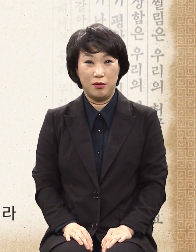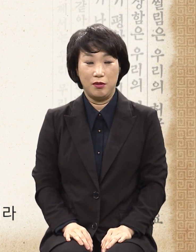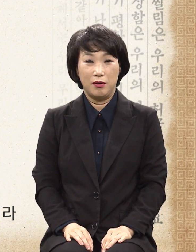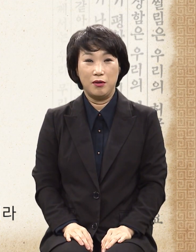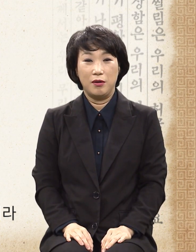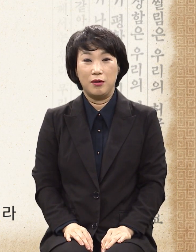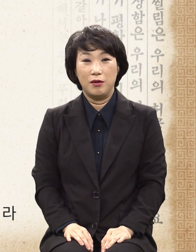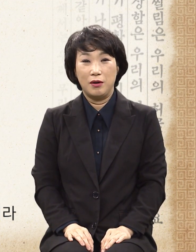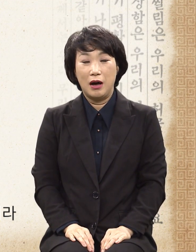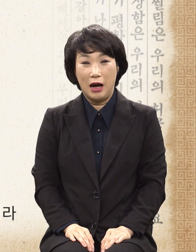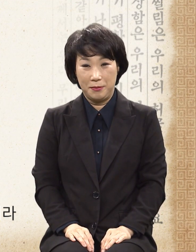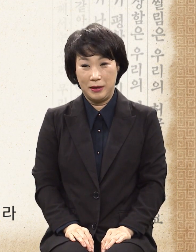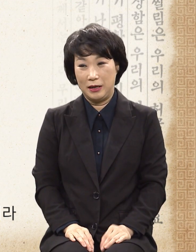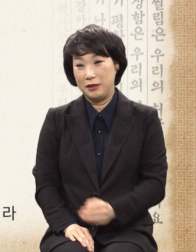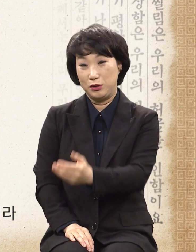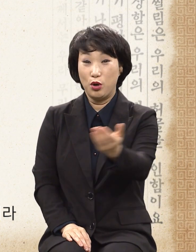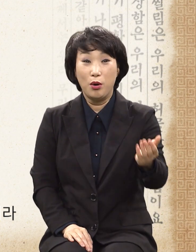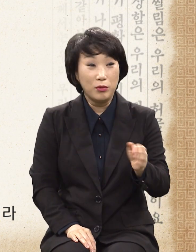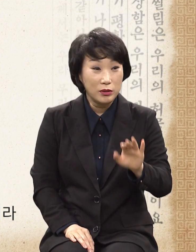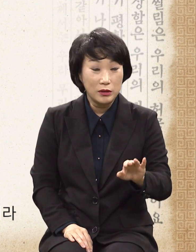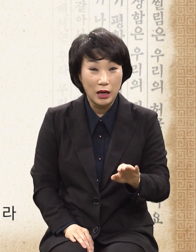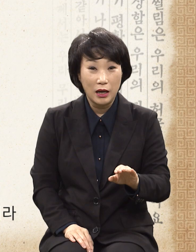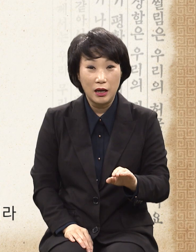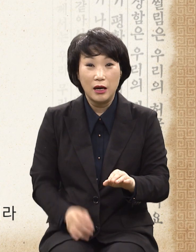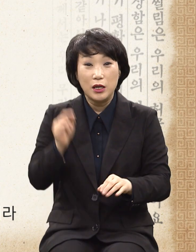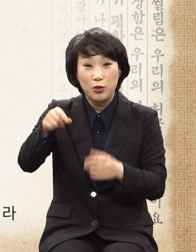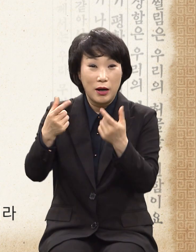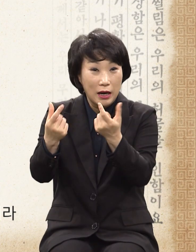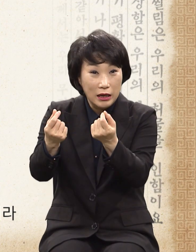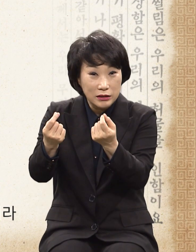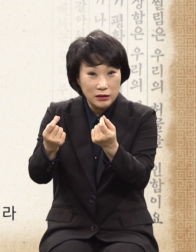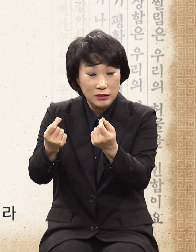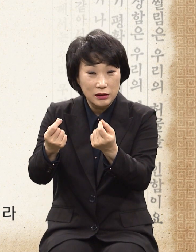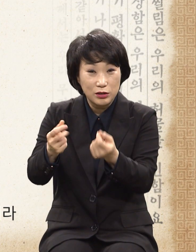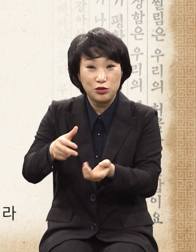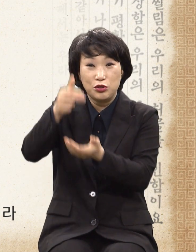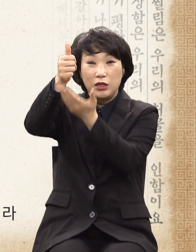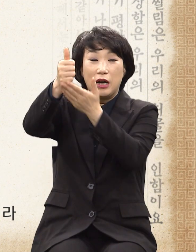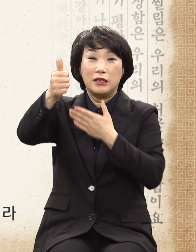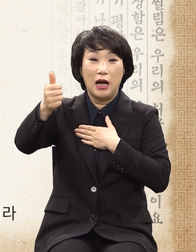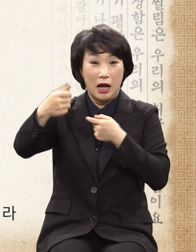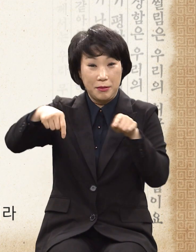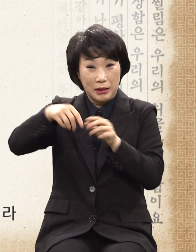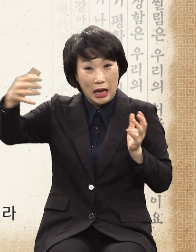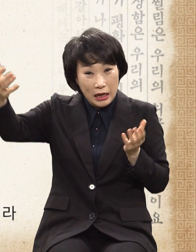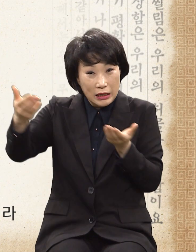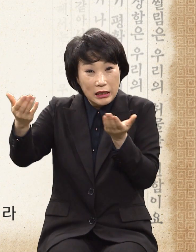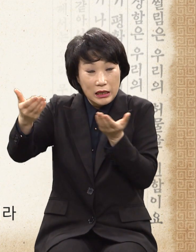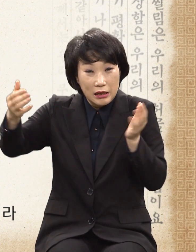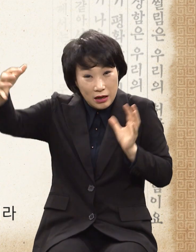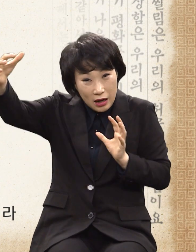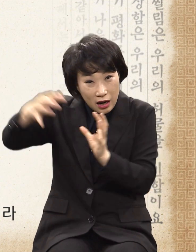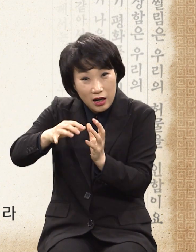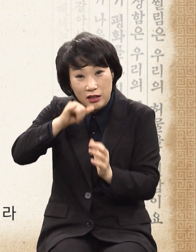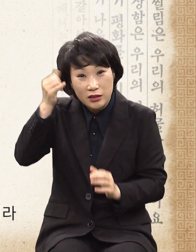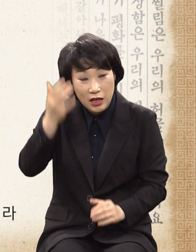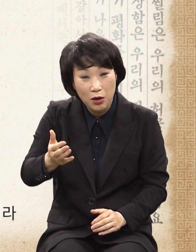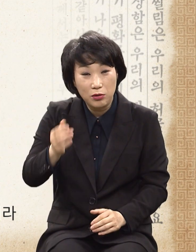말입니다. 근데 여러분들이 그런 주님과의 동역을 했으며